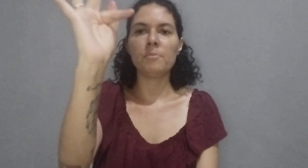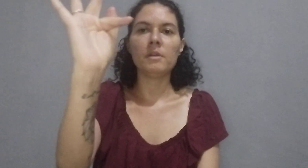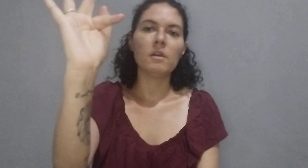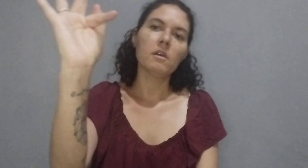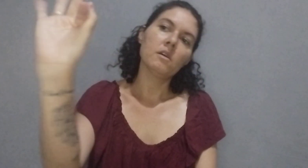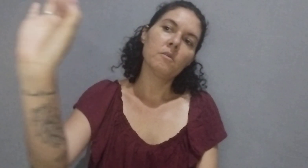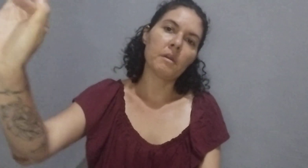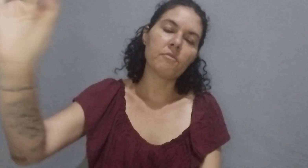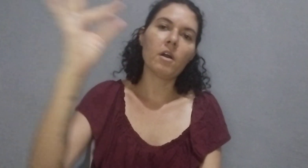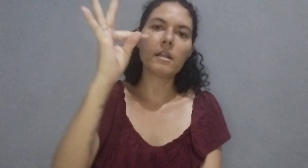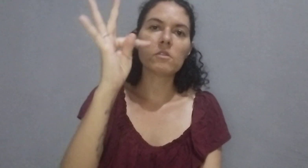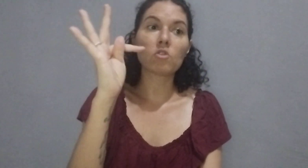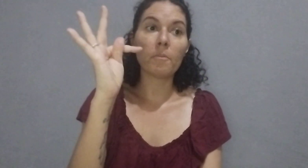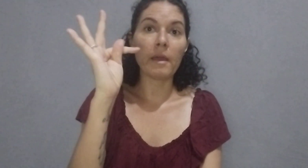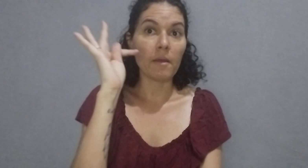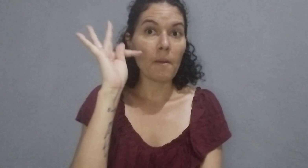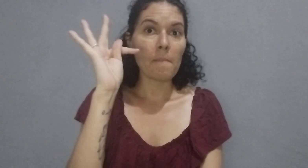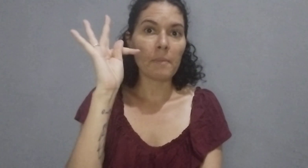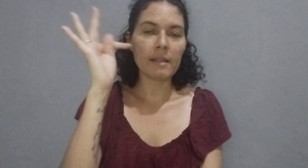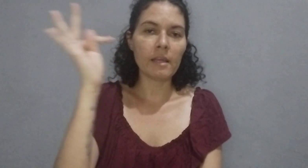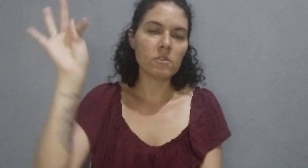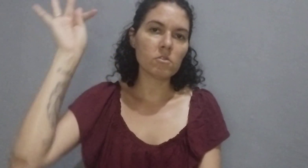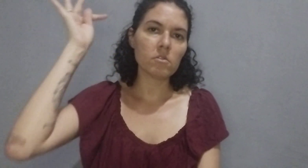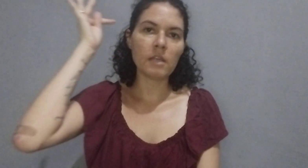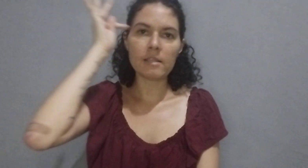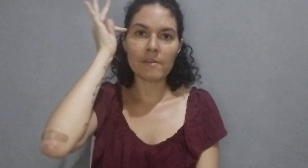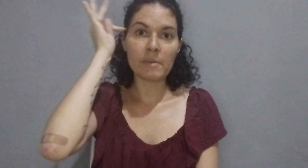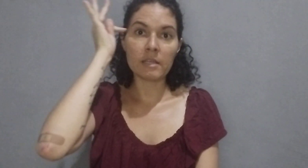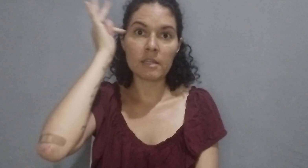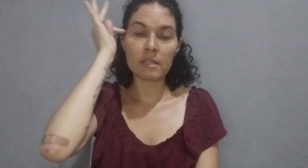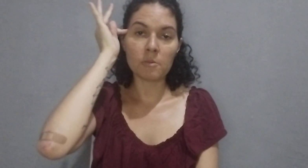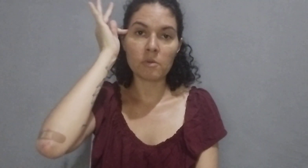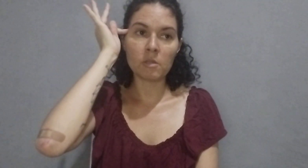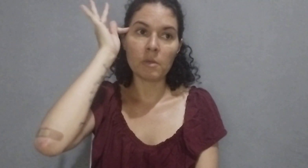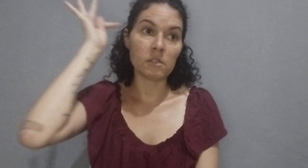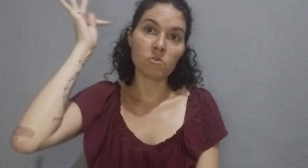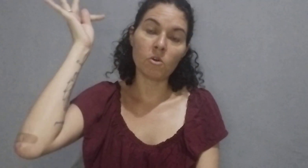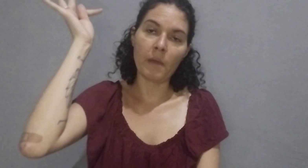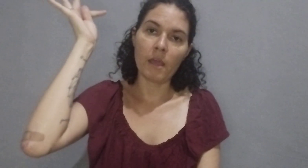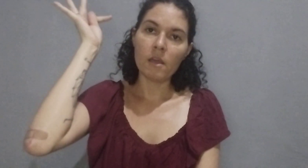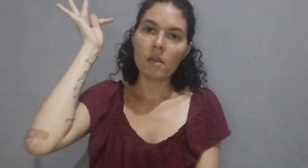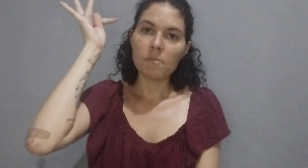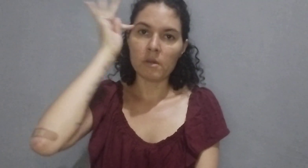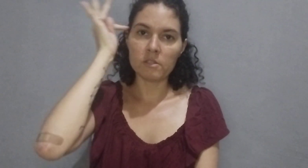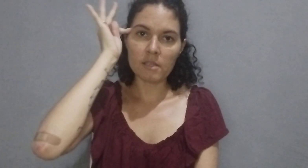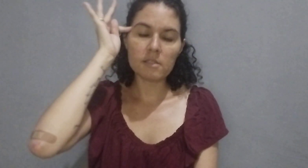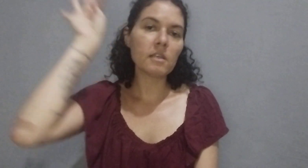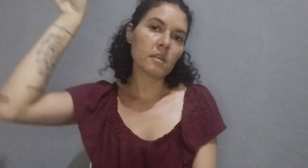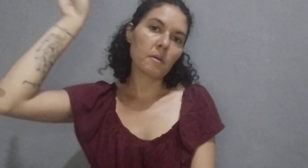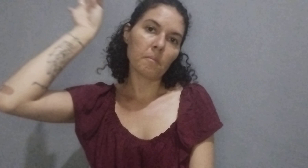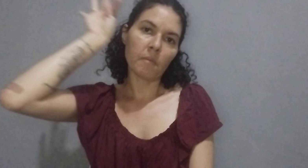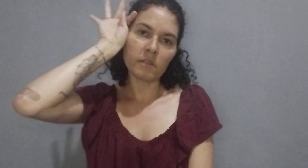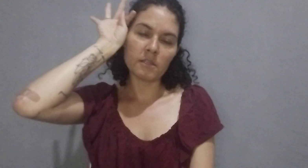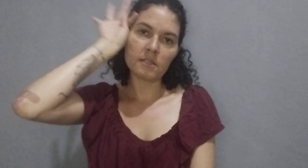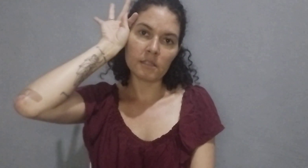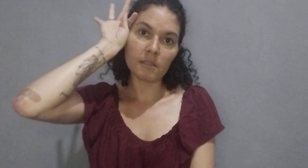Filipe para fora, Tomé para dentro, e aí você vai bater aqui na têmpora também. Então, Tomé pode ser assim